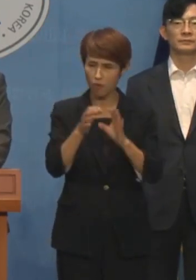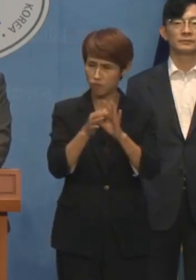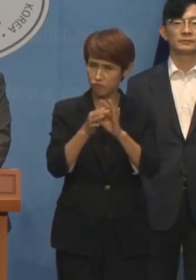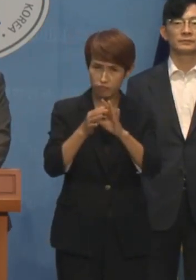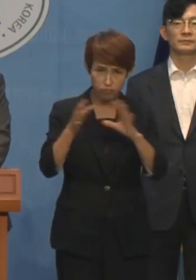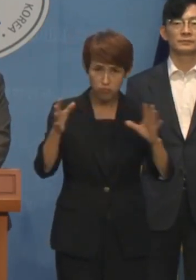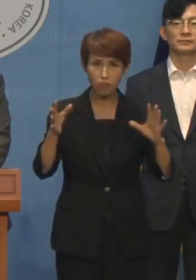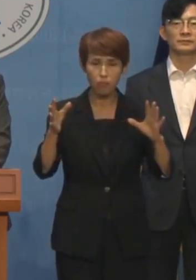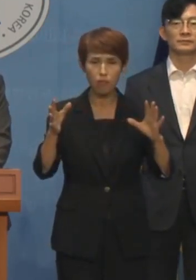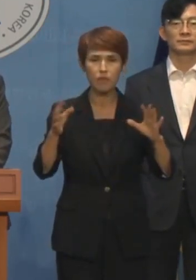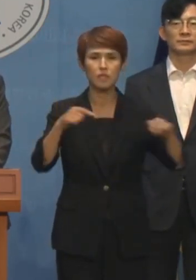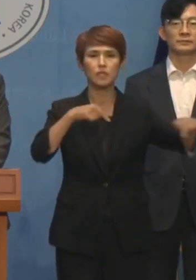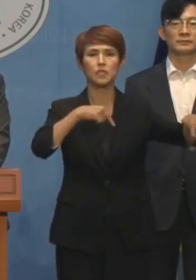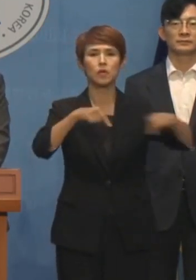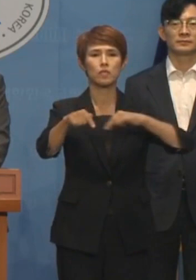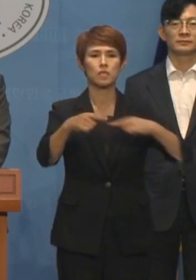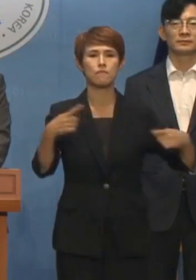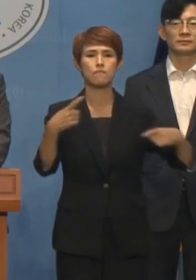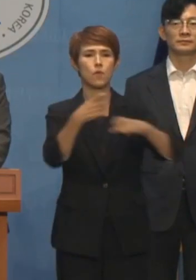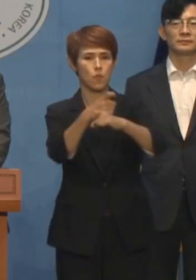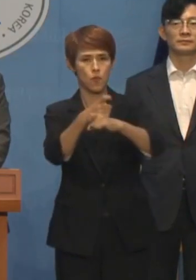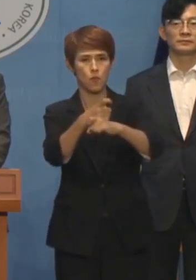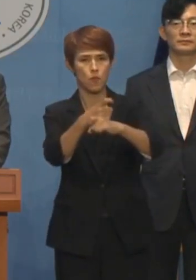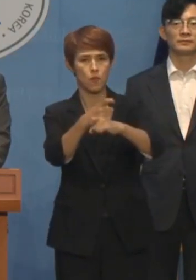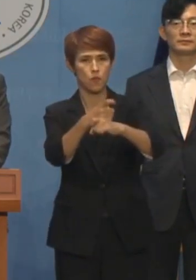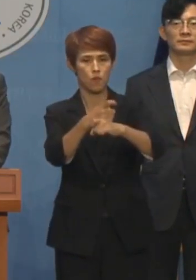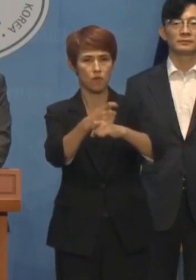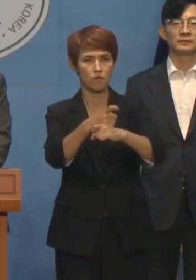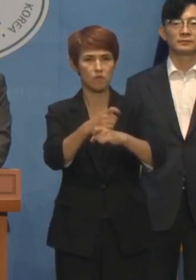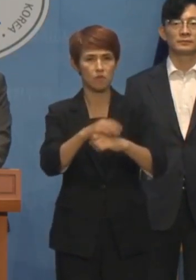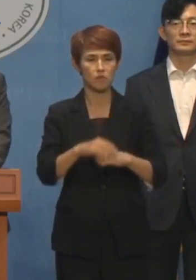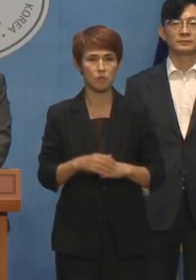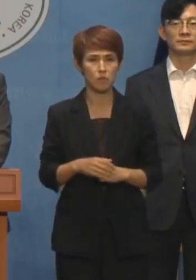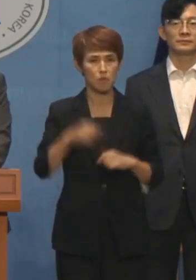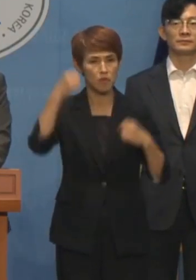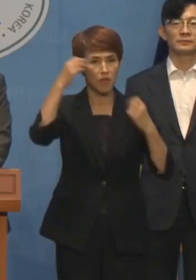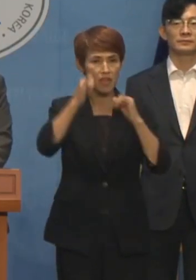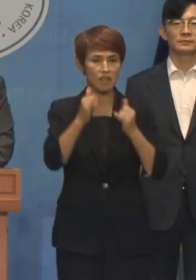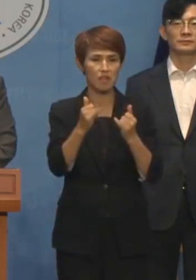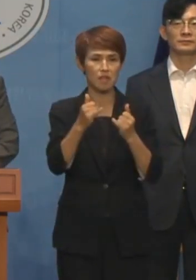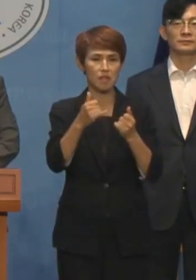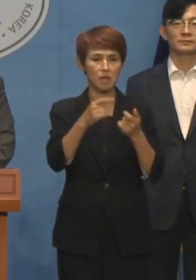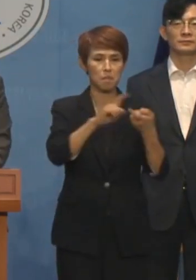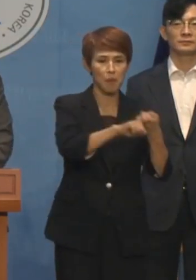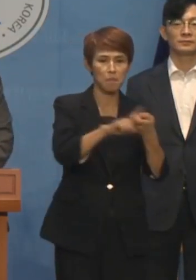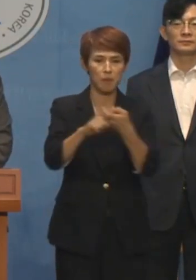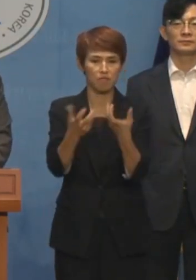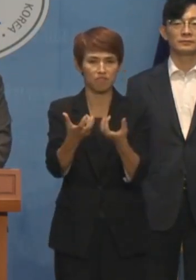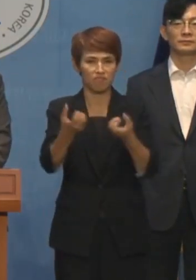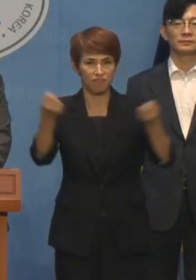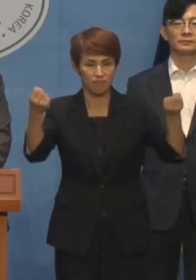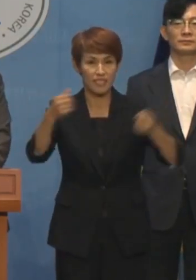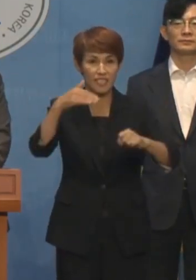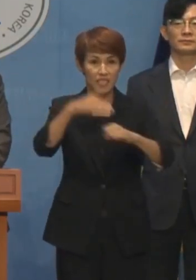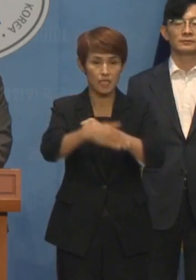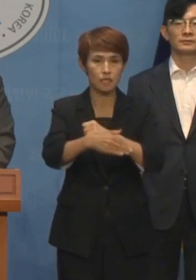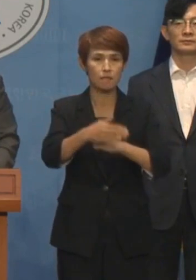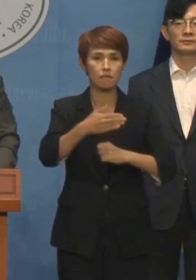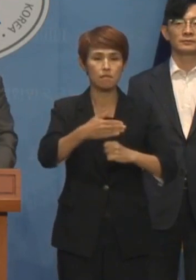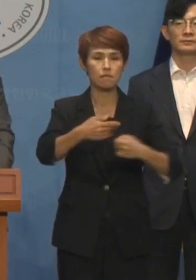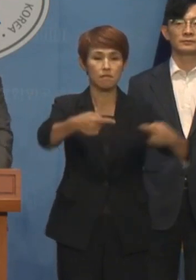무관하게 정치적 보복과 연예인 편가리 경우로 참고인 증인을 대거 불러 이